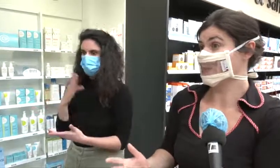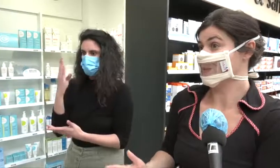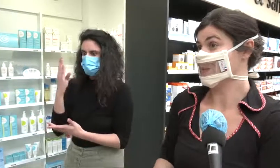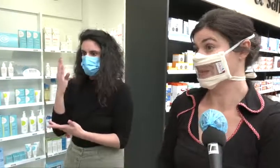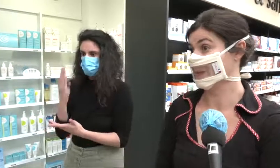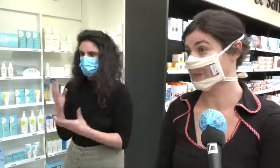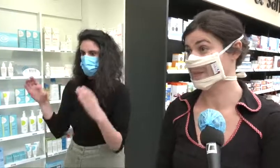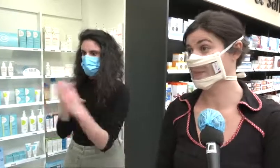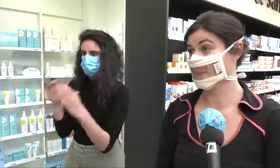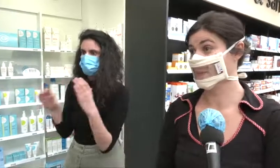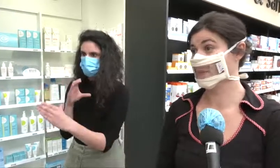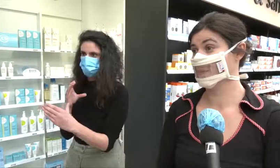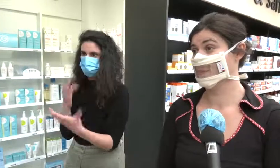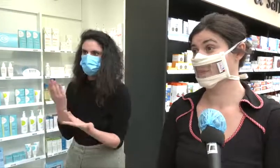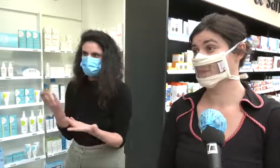n'est pas possible sans interprète.